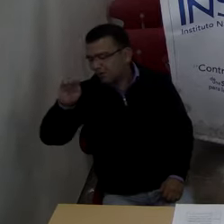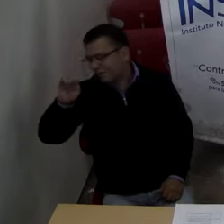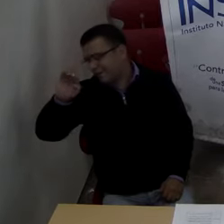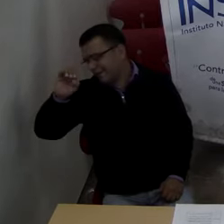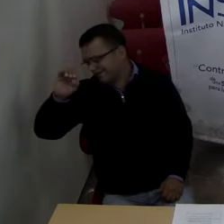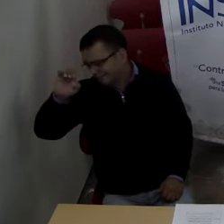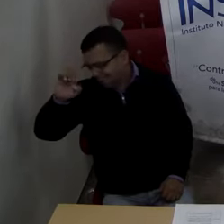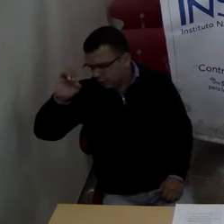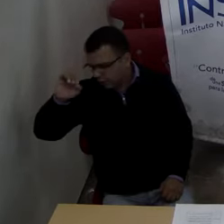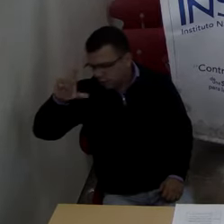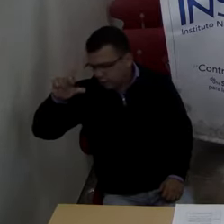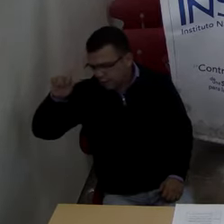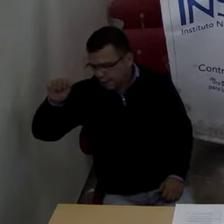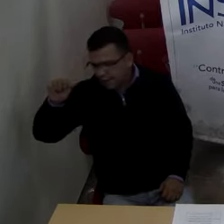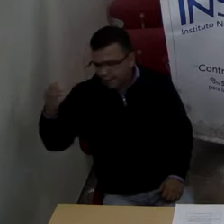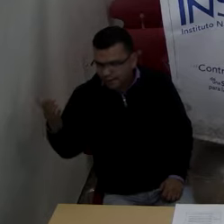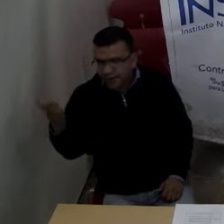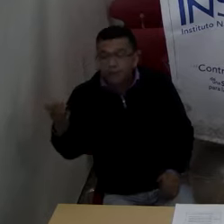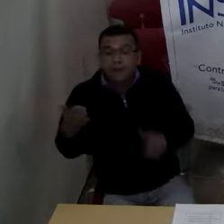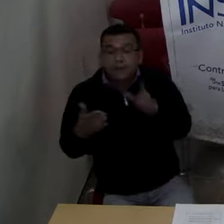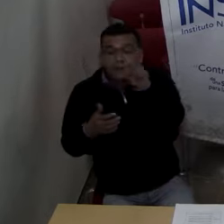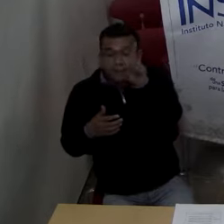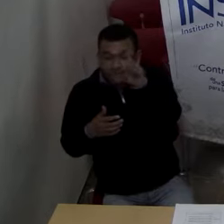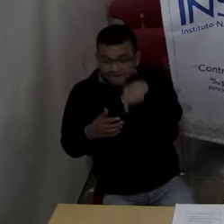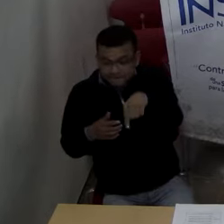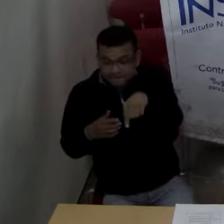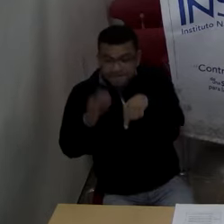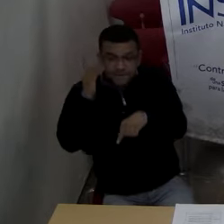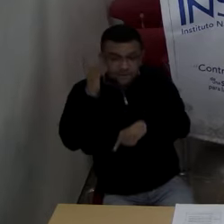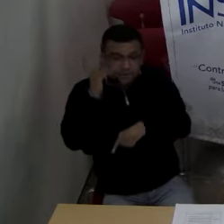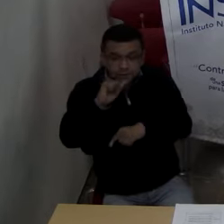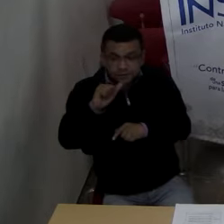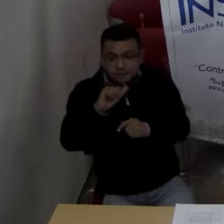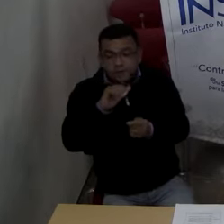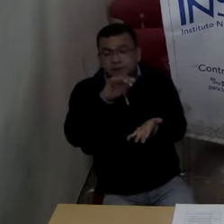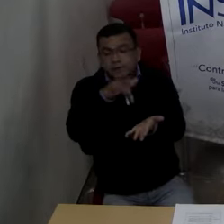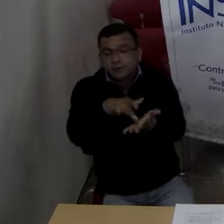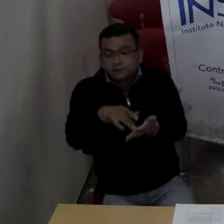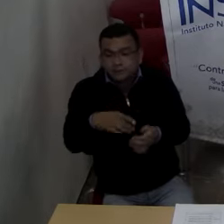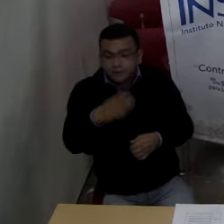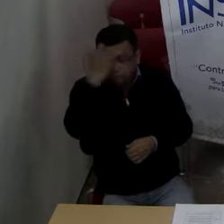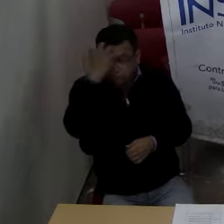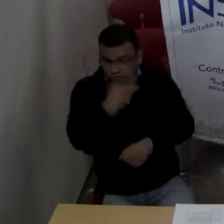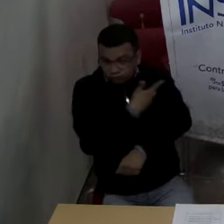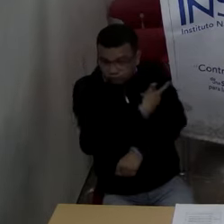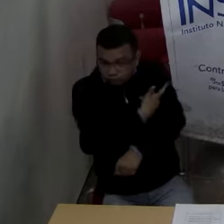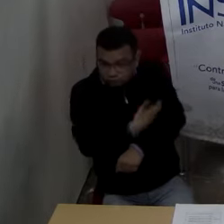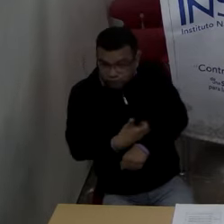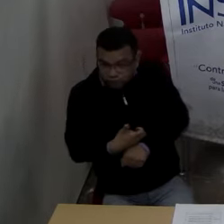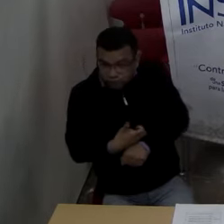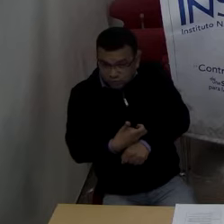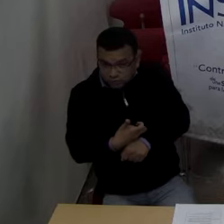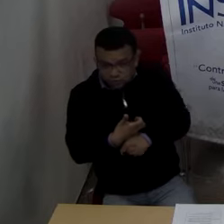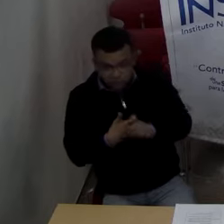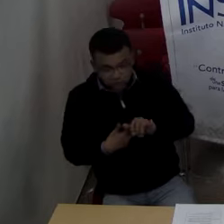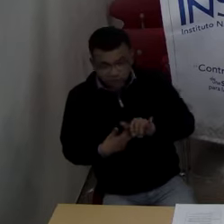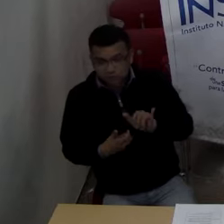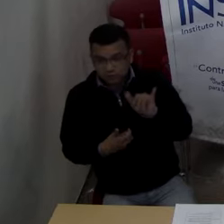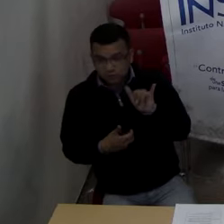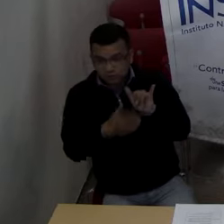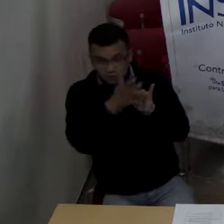Esta altura uterina está directamente relacionada con el desarrollo del bebé, del